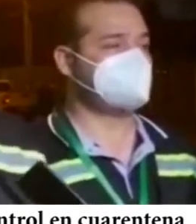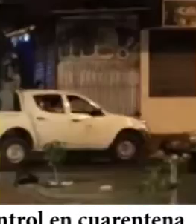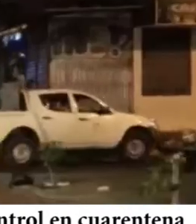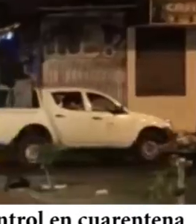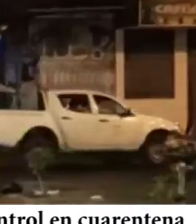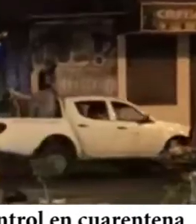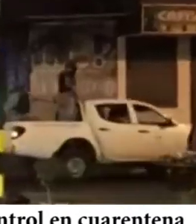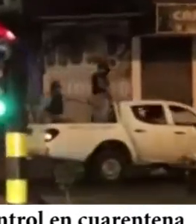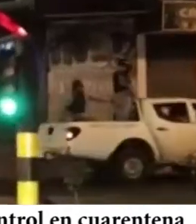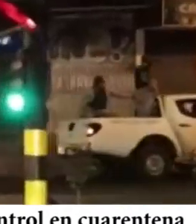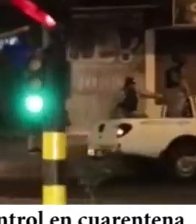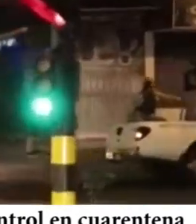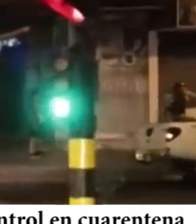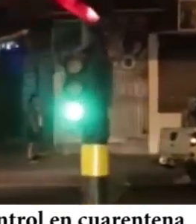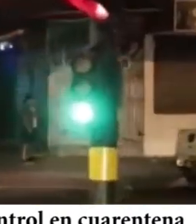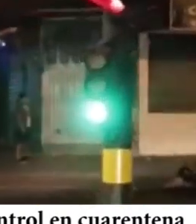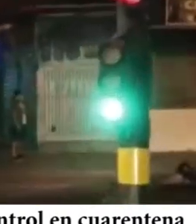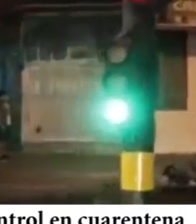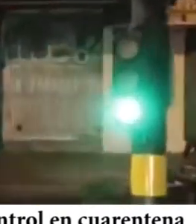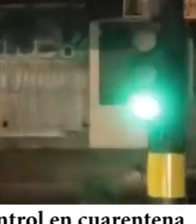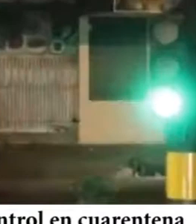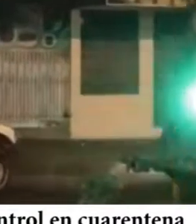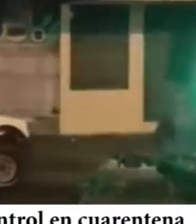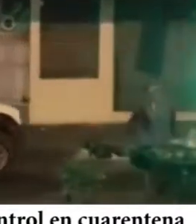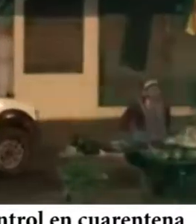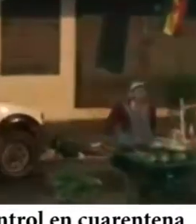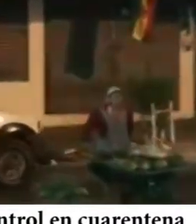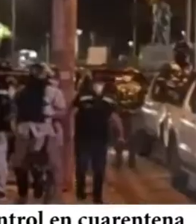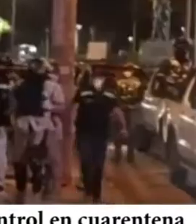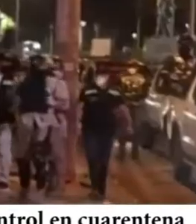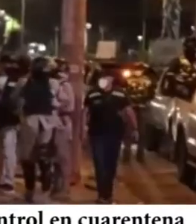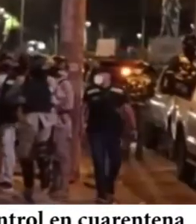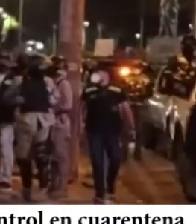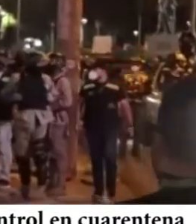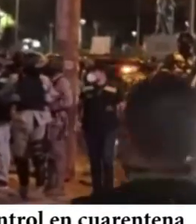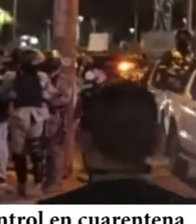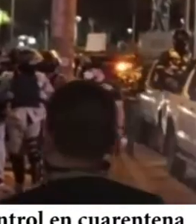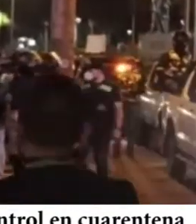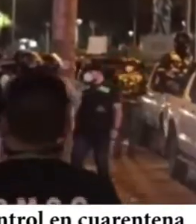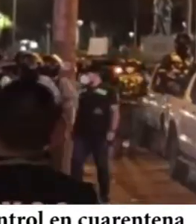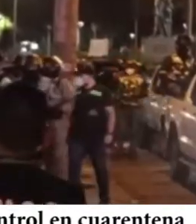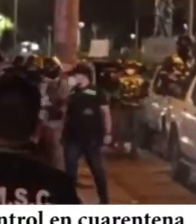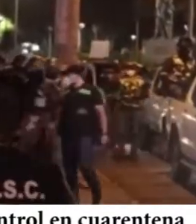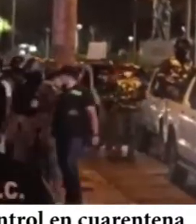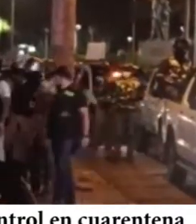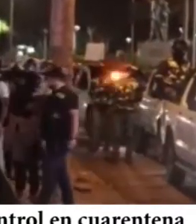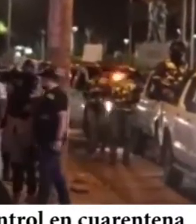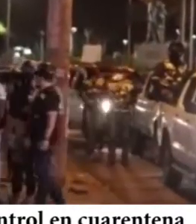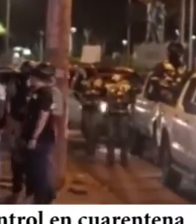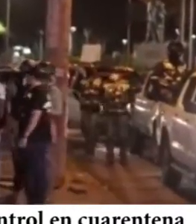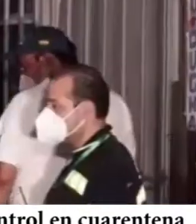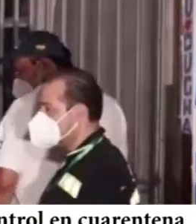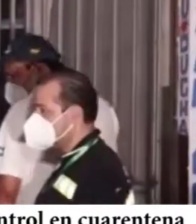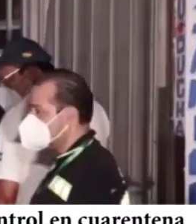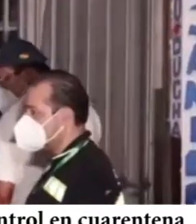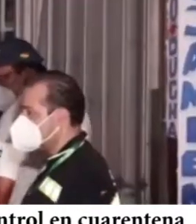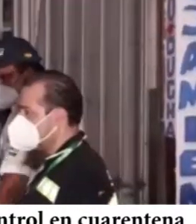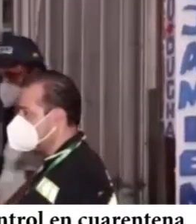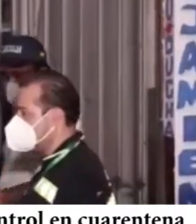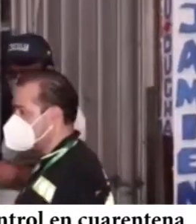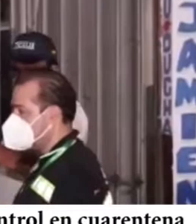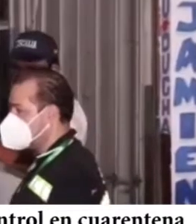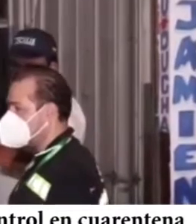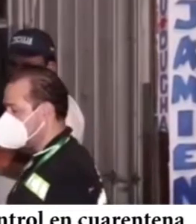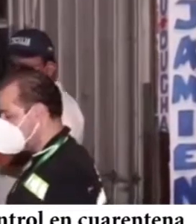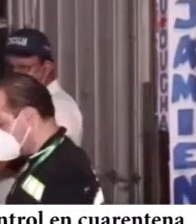en todas las acciones de control del lenocinio, control de rocola, chichería, muchos